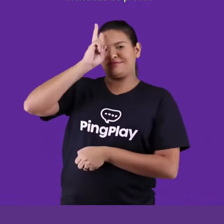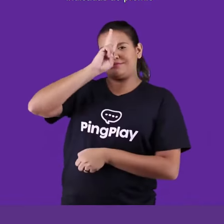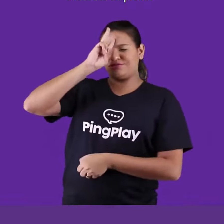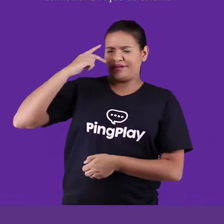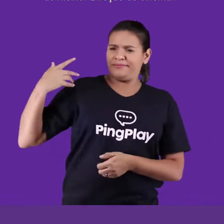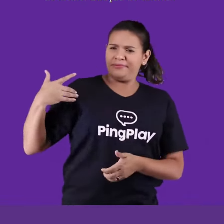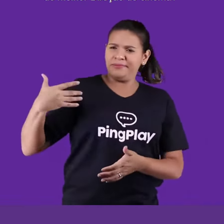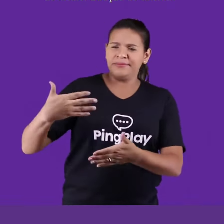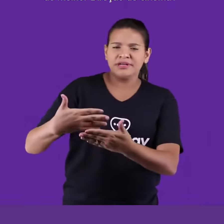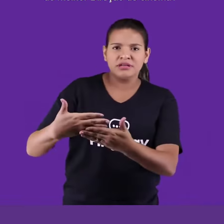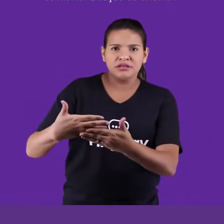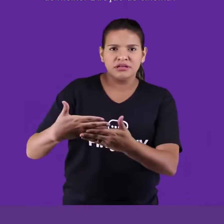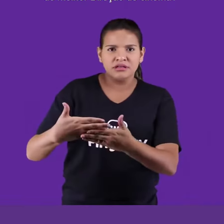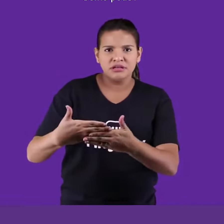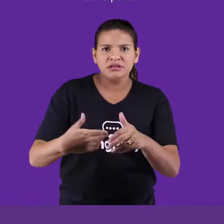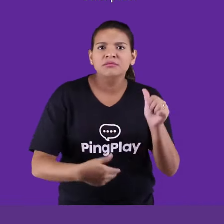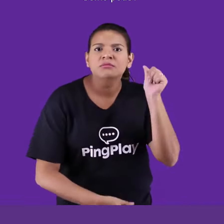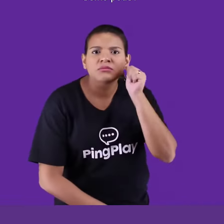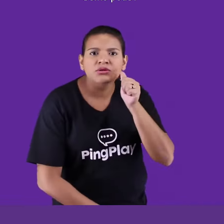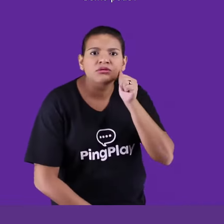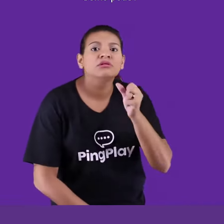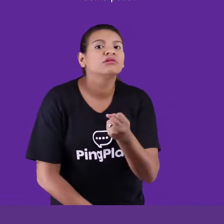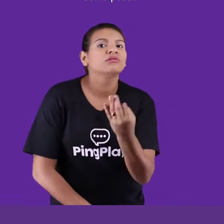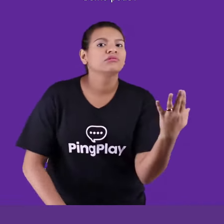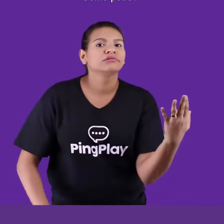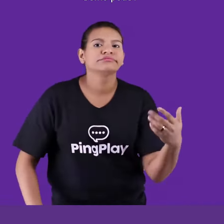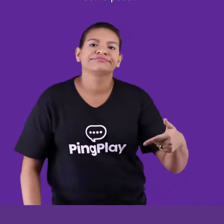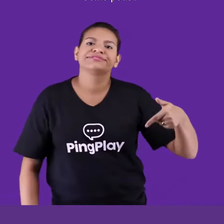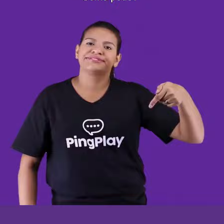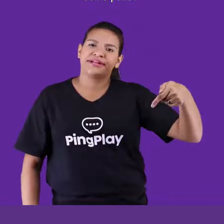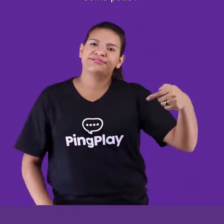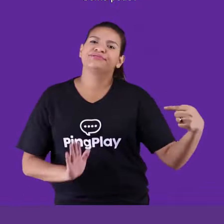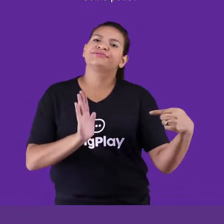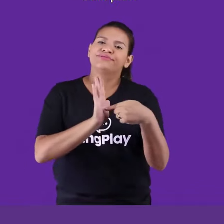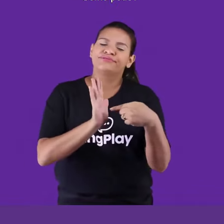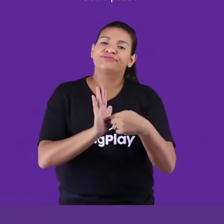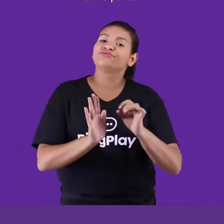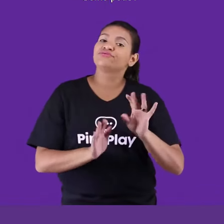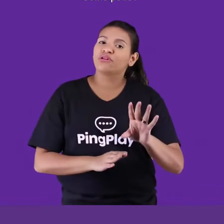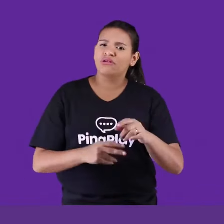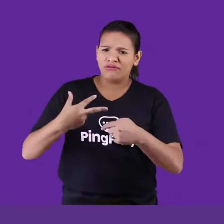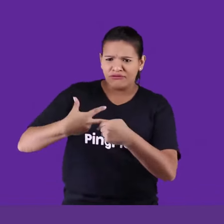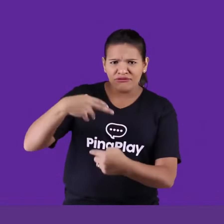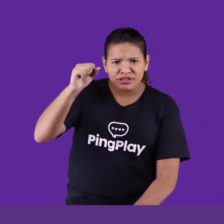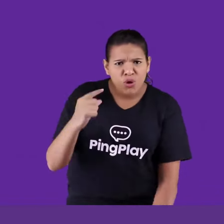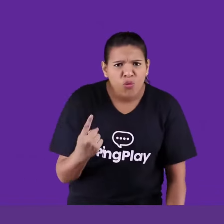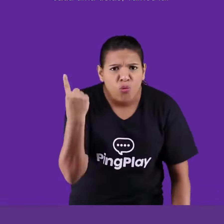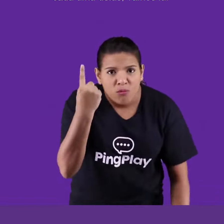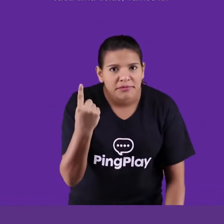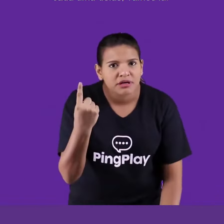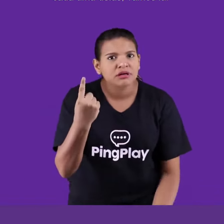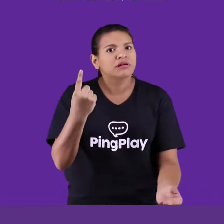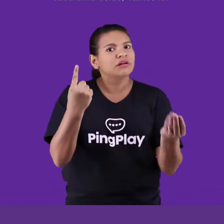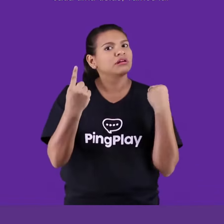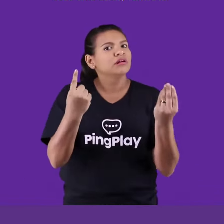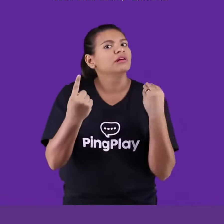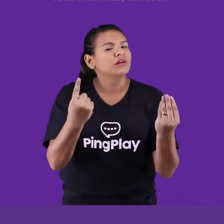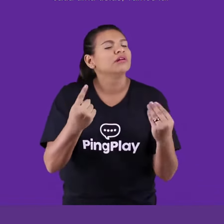indicadas ao prêmio de melhor diretor de cinema e uma ganhadora até agora como pode e aqui a gente